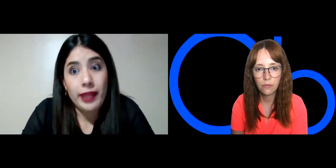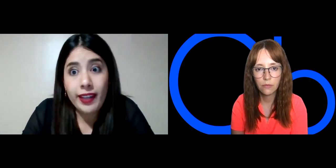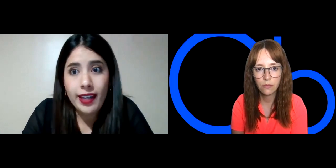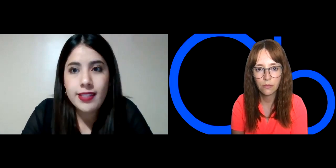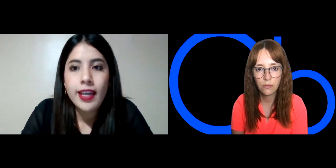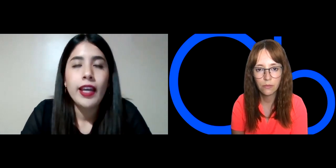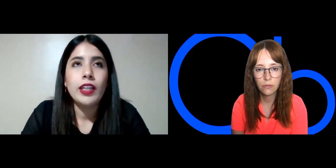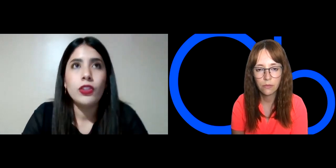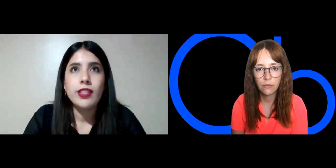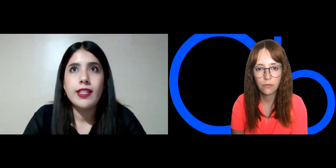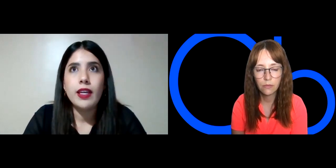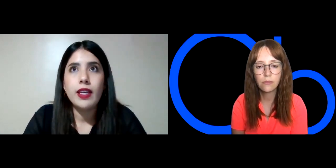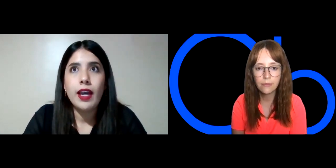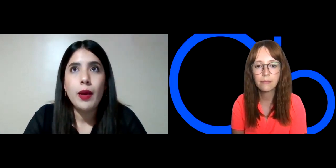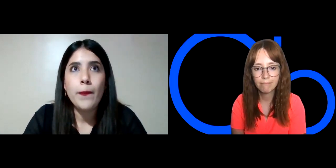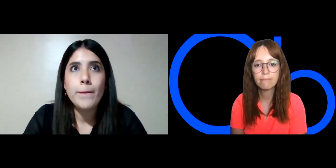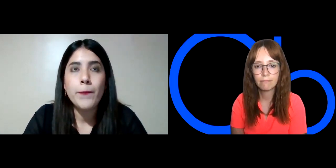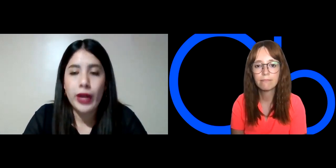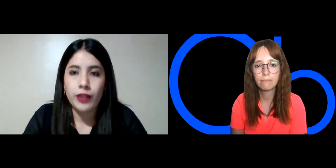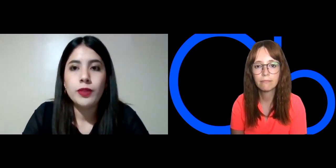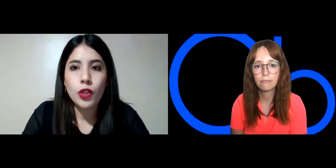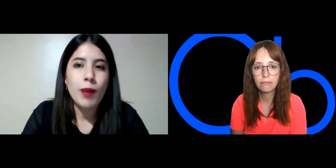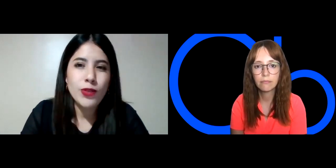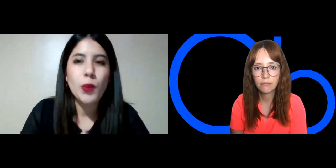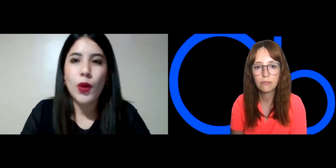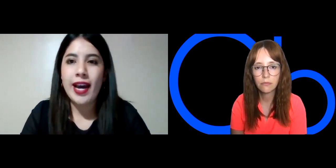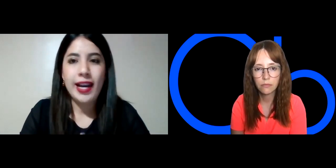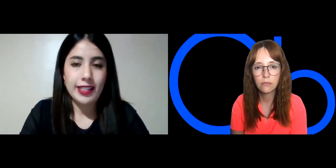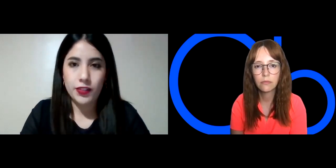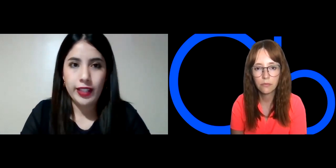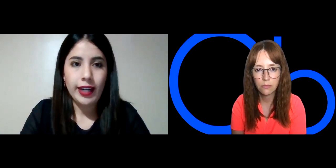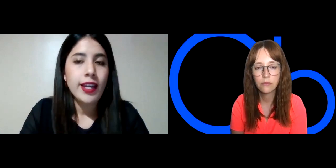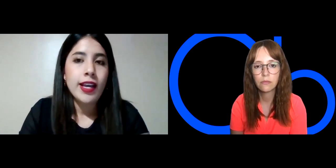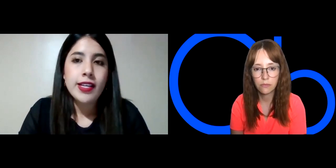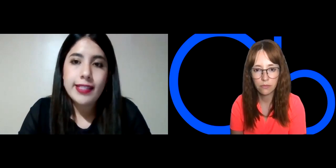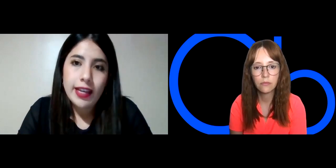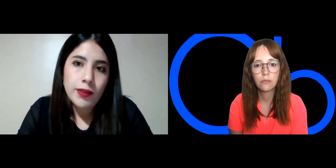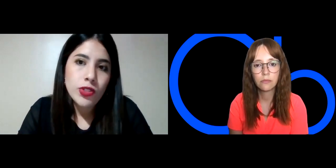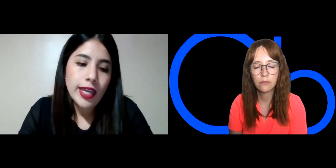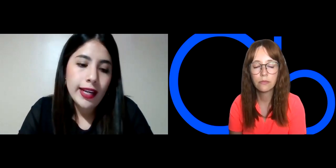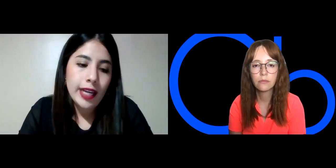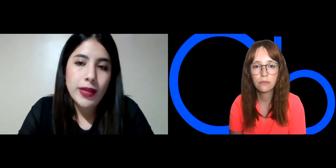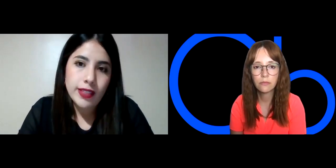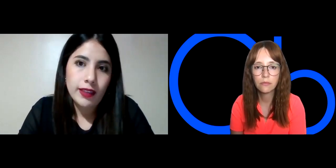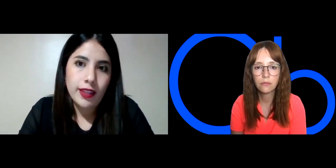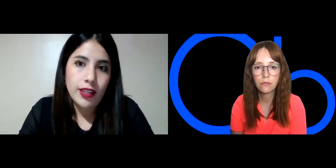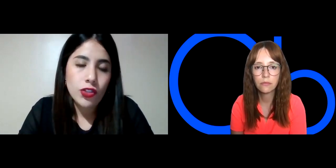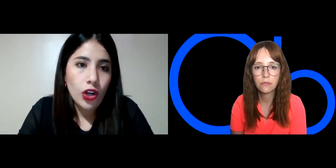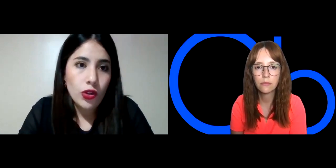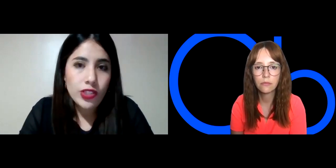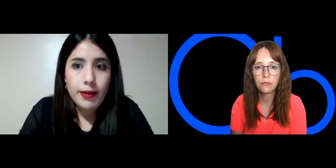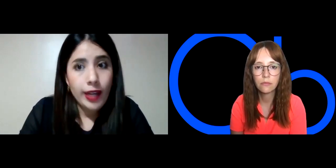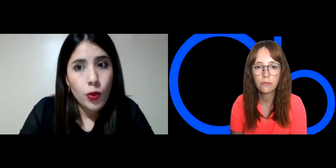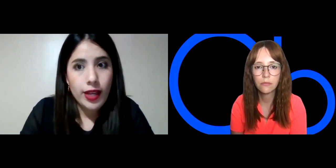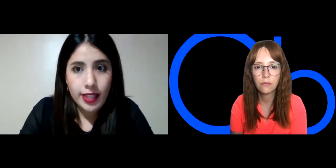por la vejez. Entonces, bueno, los vamos como a clasificar. Si sabemos que el paciente